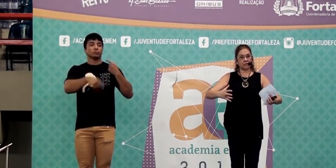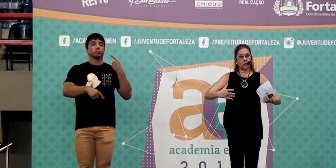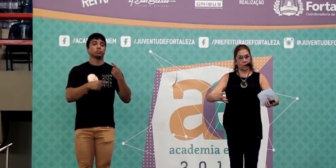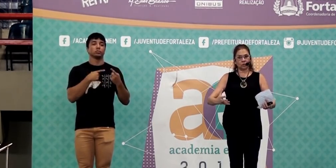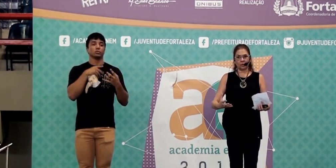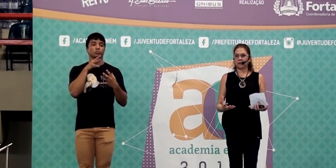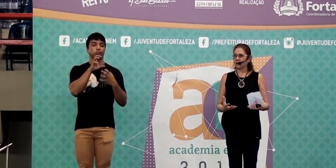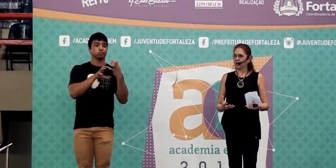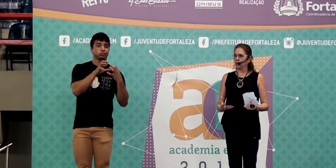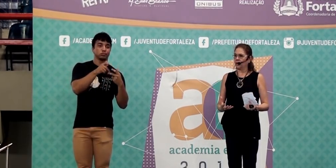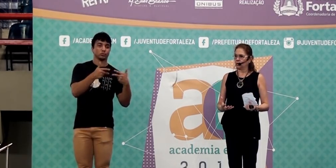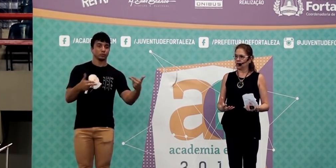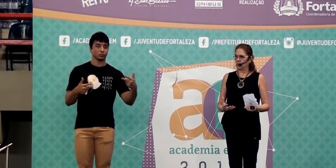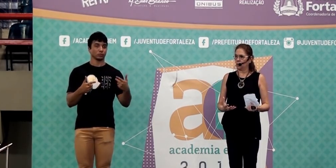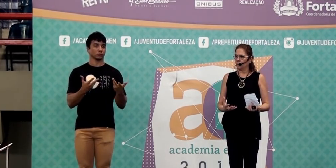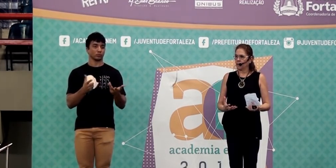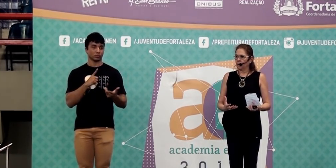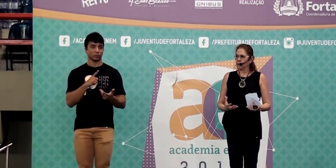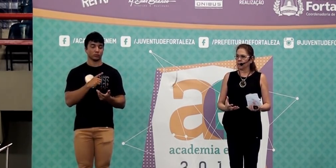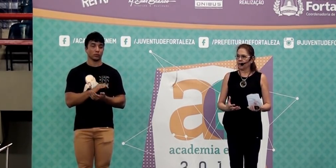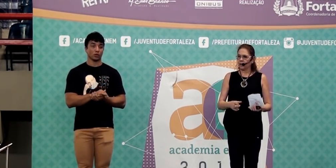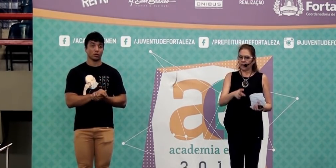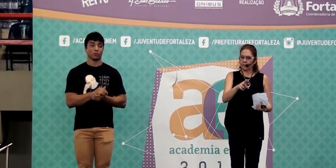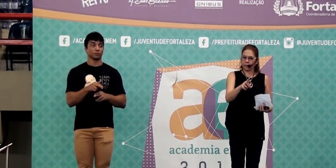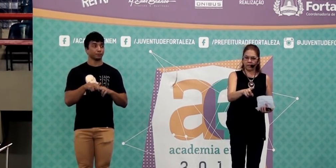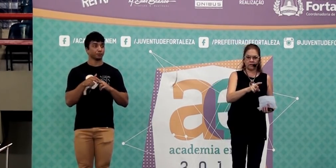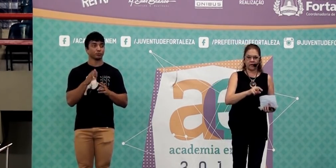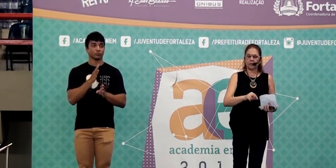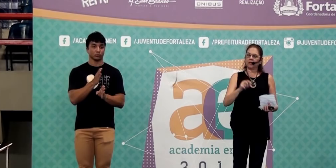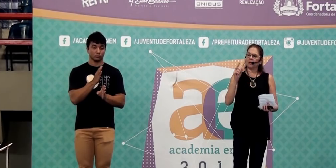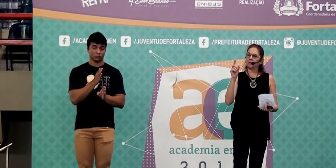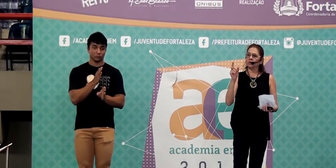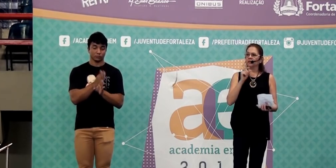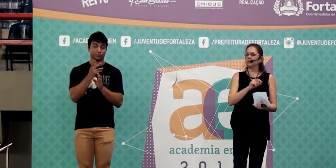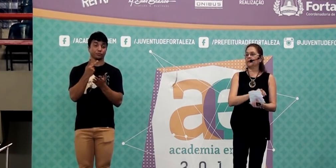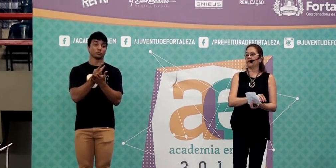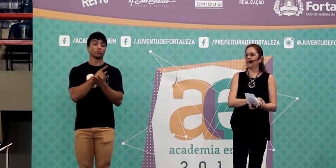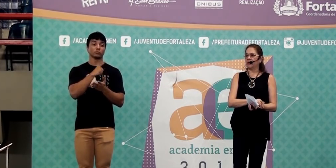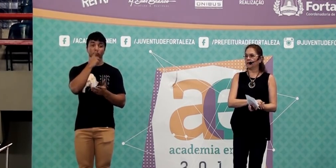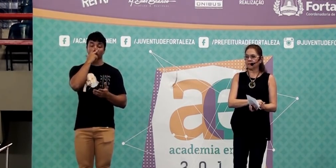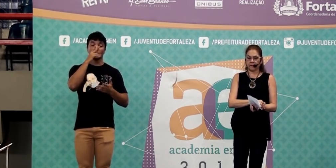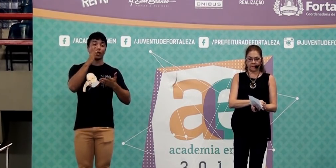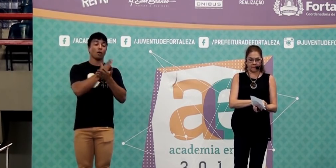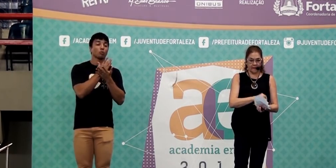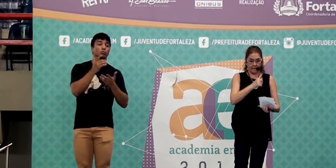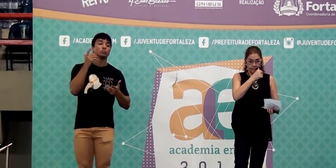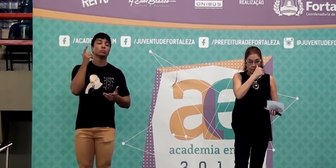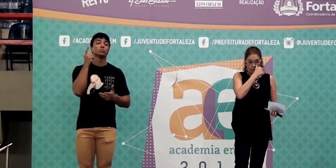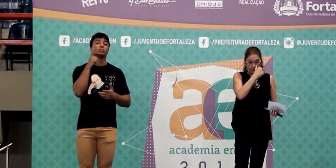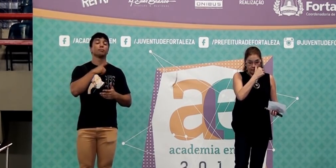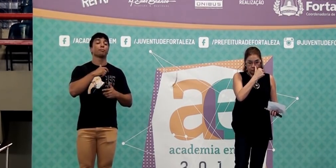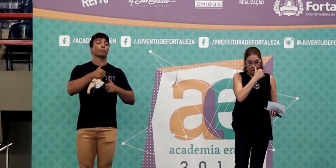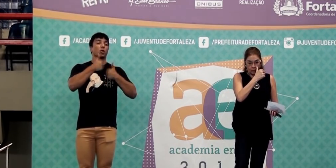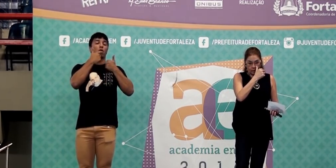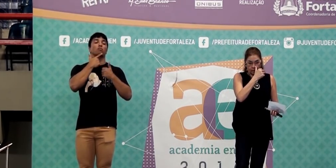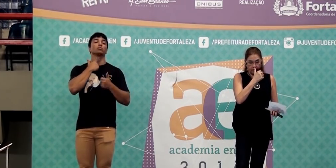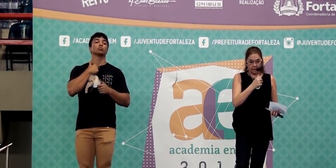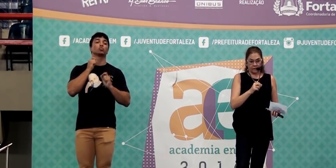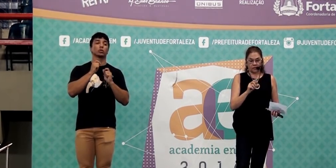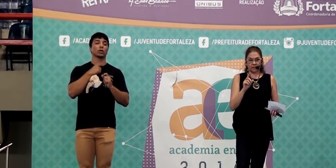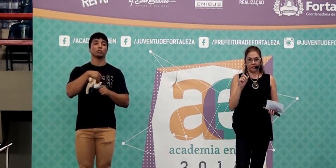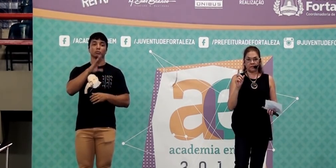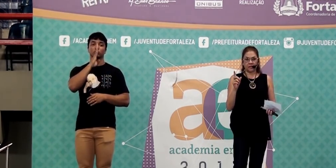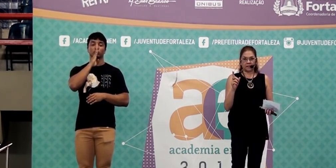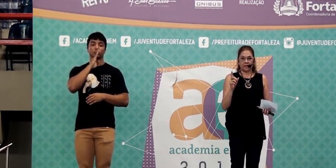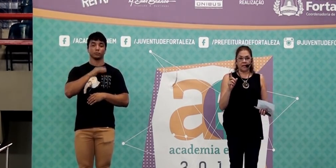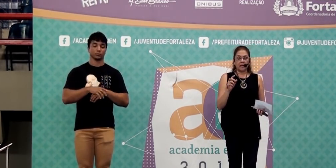um desencontro entre aquilo que eu digo. Entenderam aí? Por isso que eu botei que muitos preferem silenciar. Pessoal, eu queria